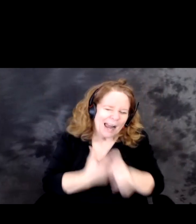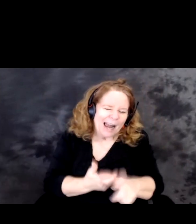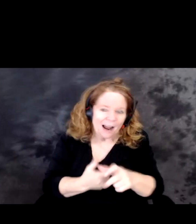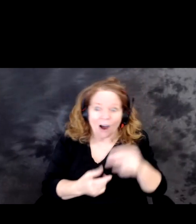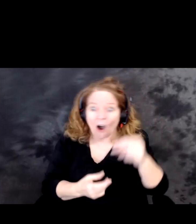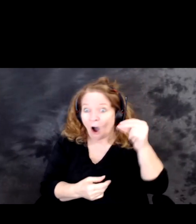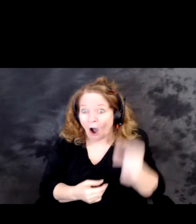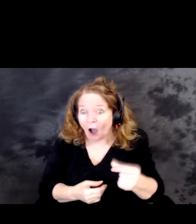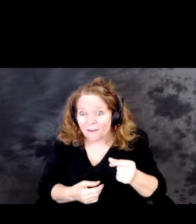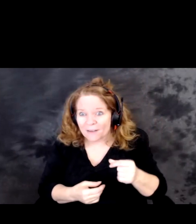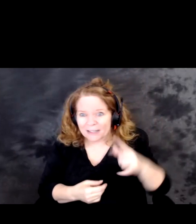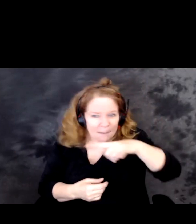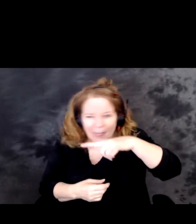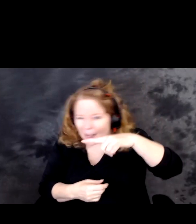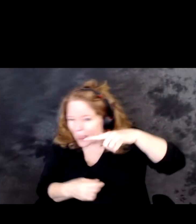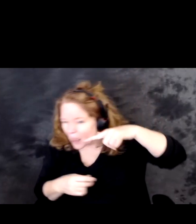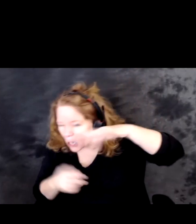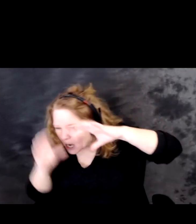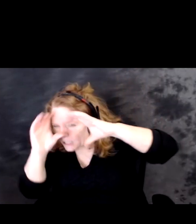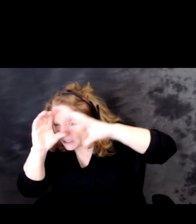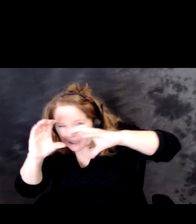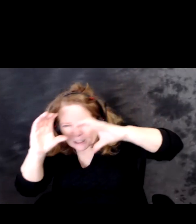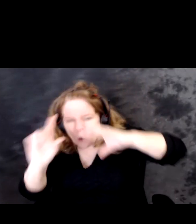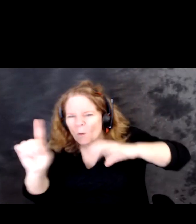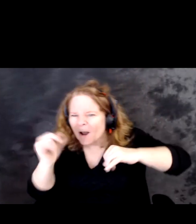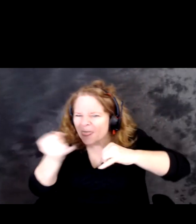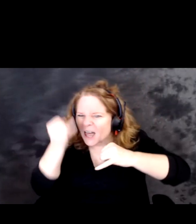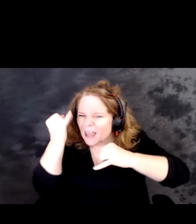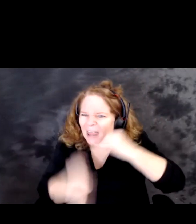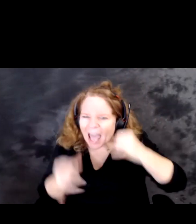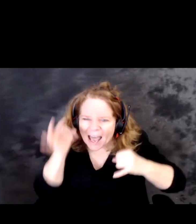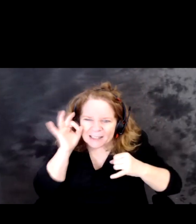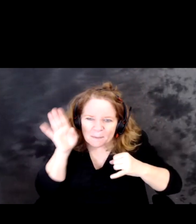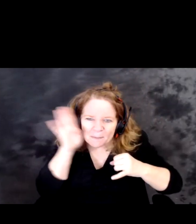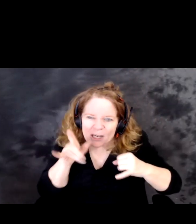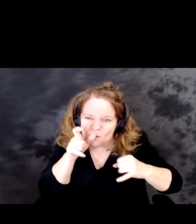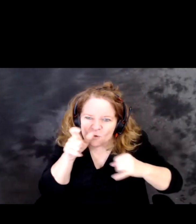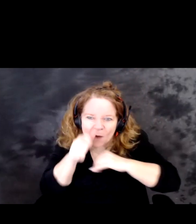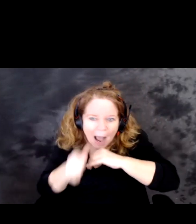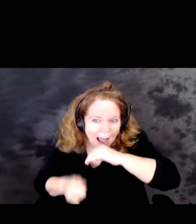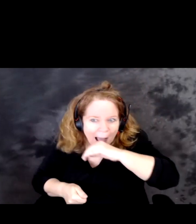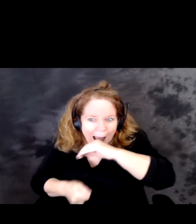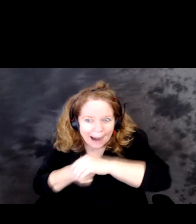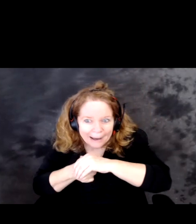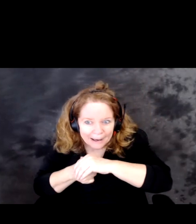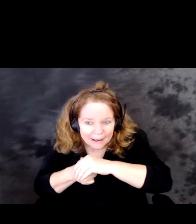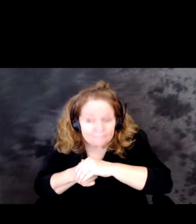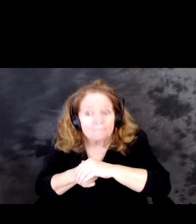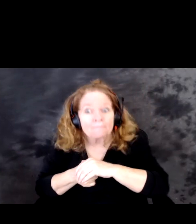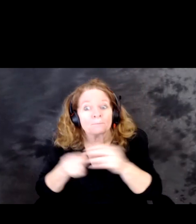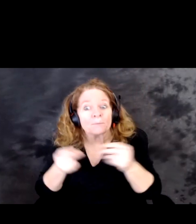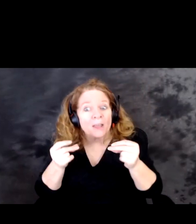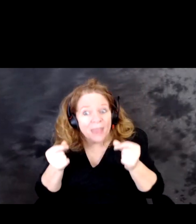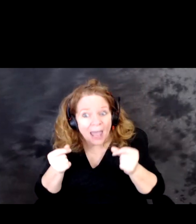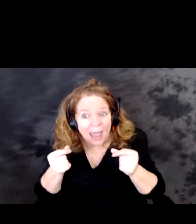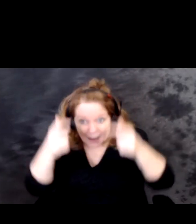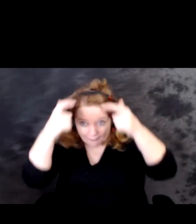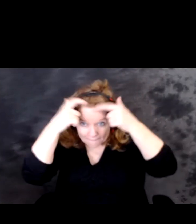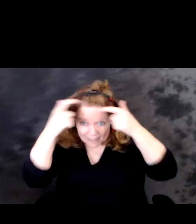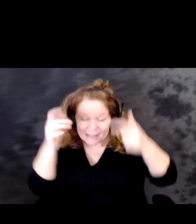corrieron, buscando por la última abeja que estaba escondida. Buzzling la abeja le